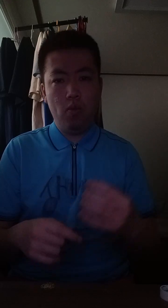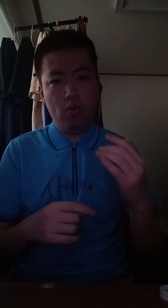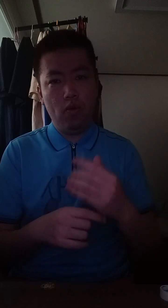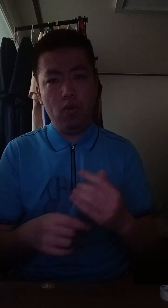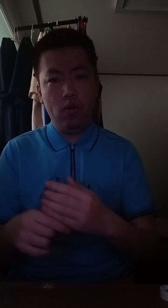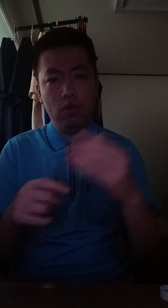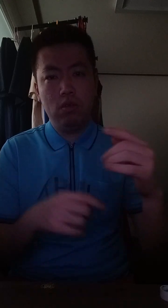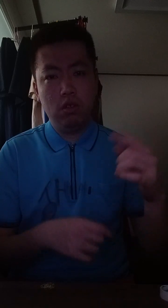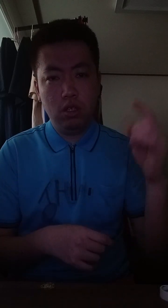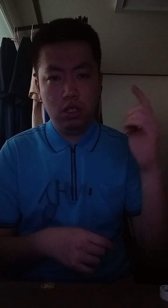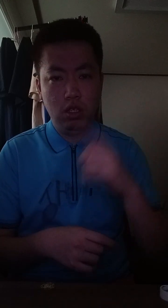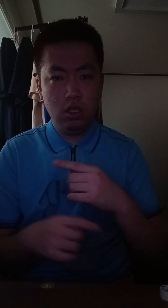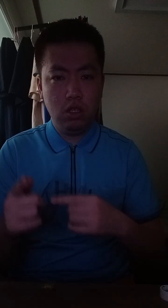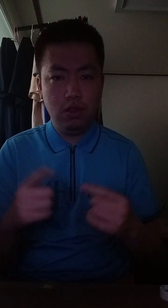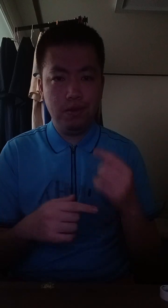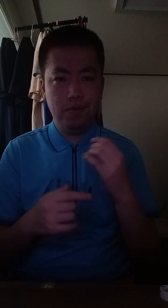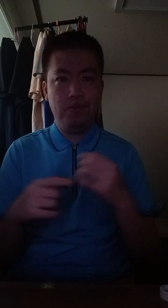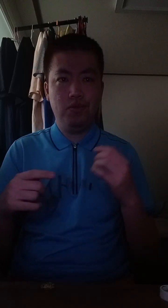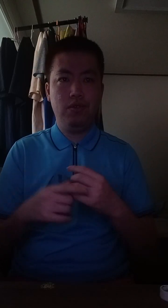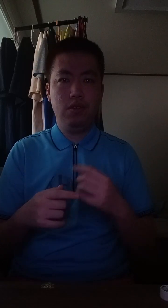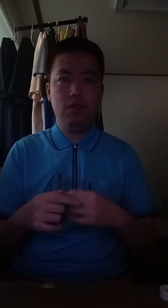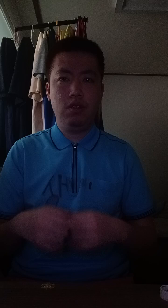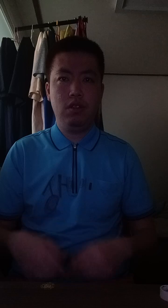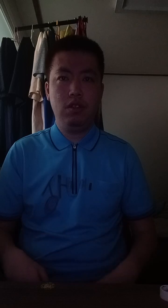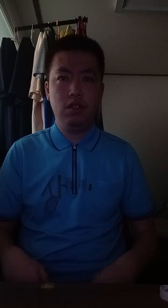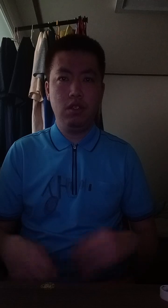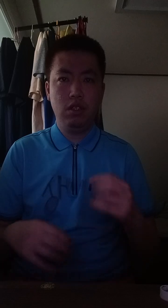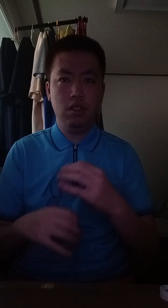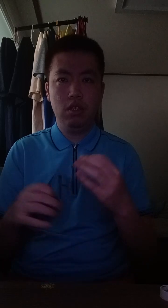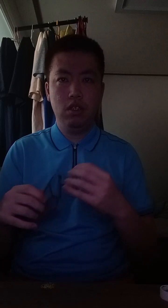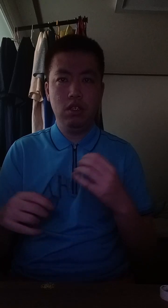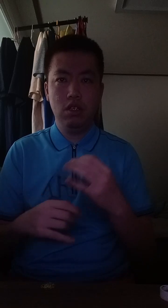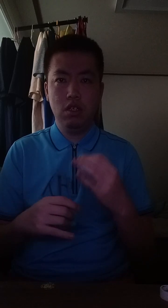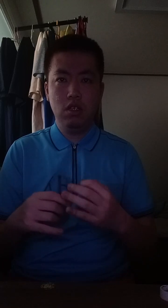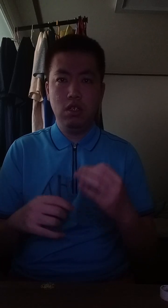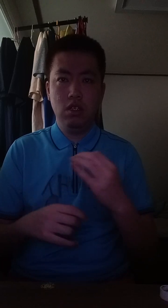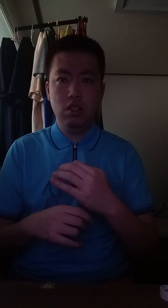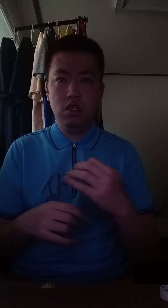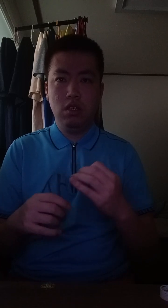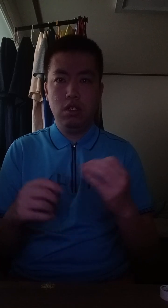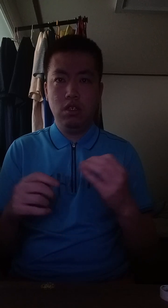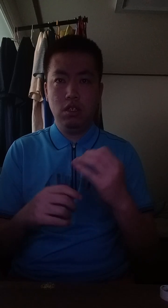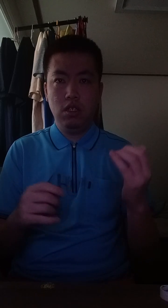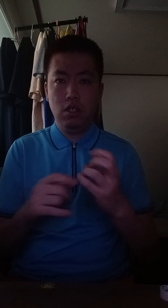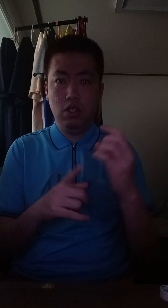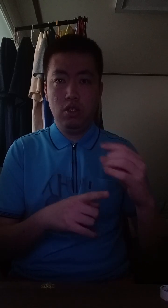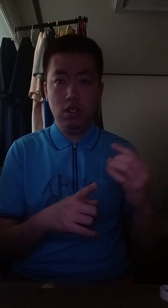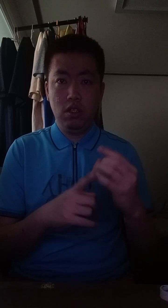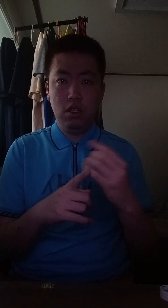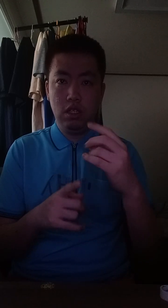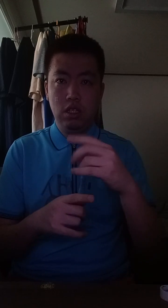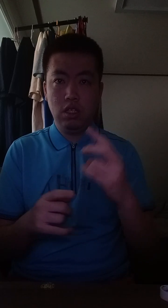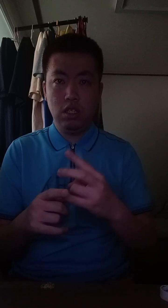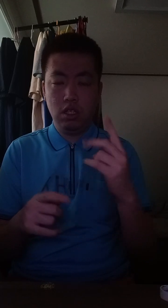이유로 교체되지 않았던 겁니다. 전동차의 전체 교체 부품 중 내구 연한이 설정된 건 1에서